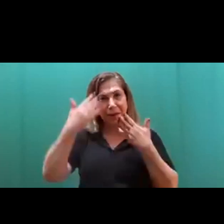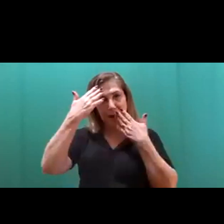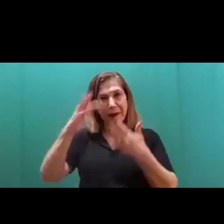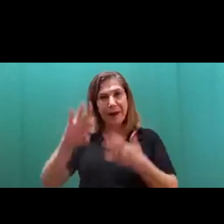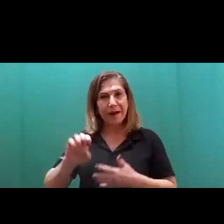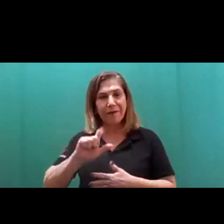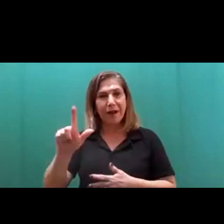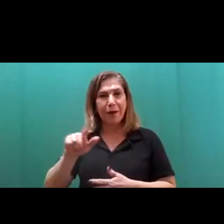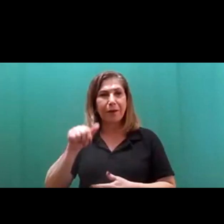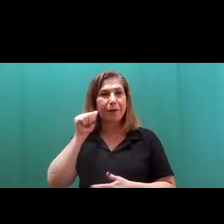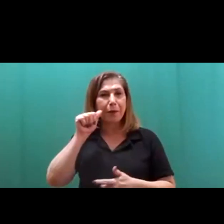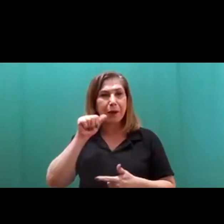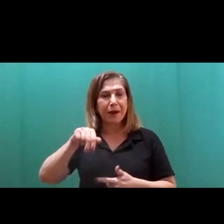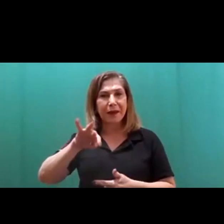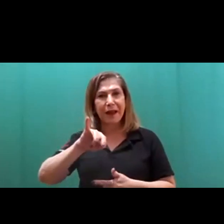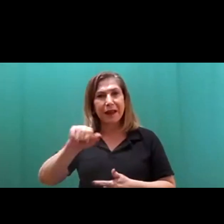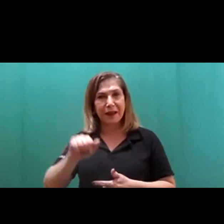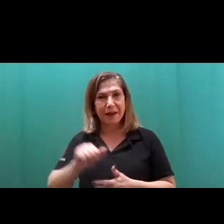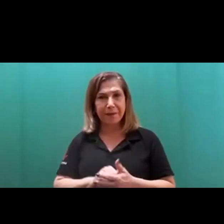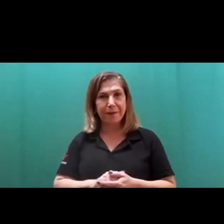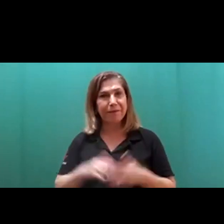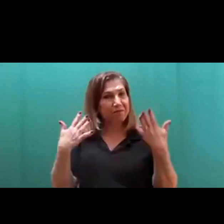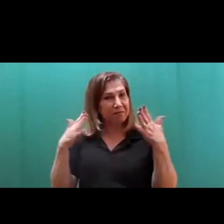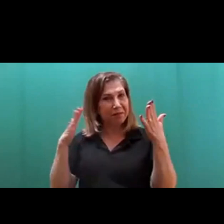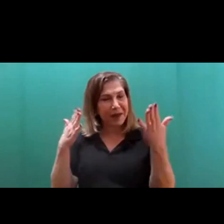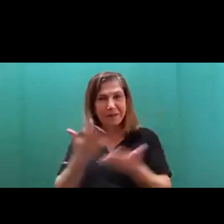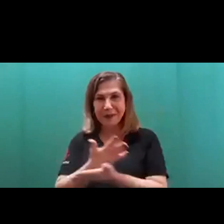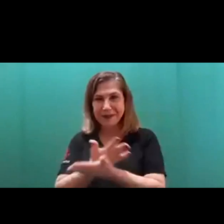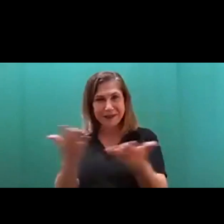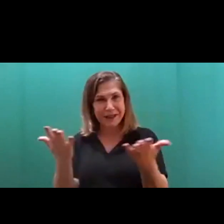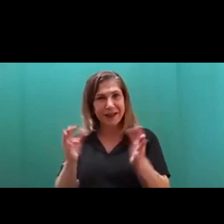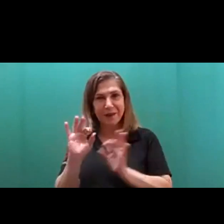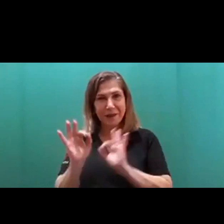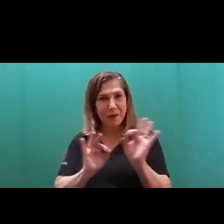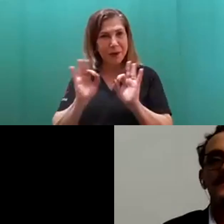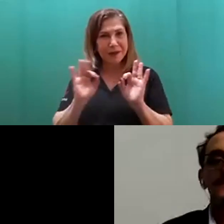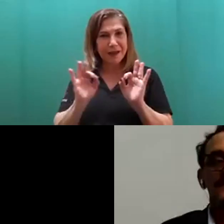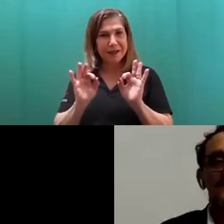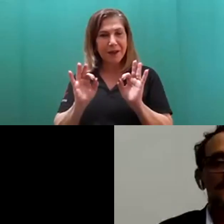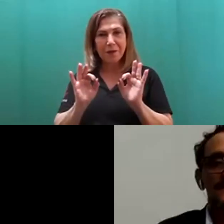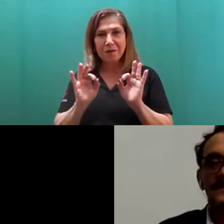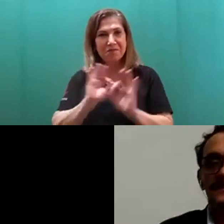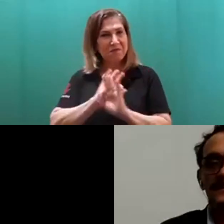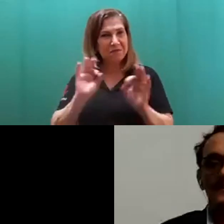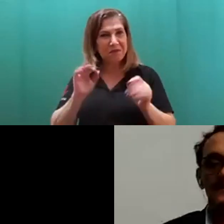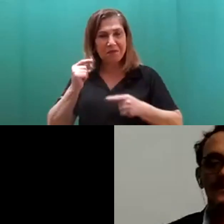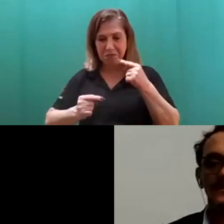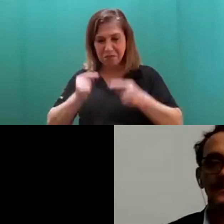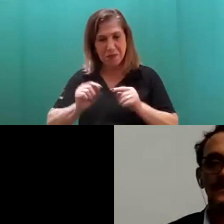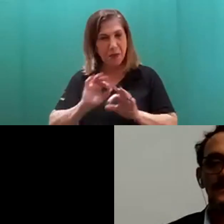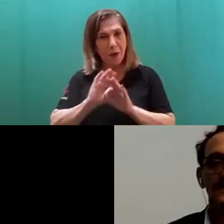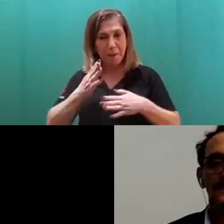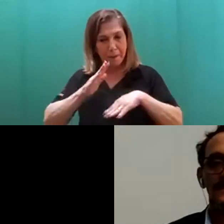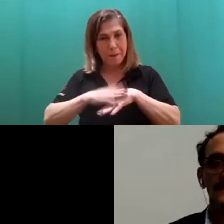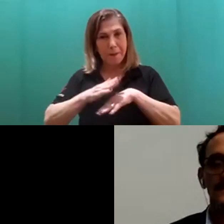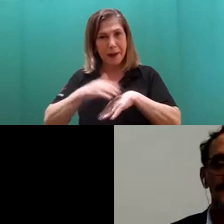Natália? Bom, parabenizar aí a organização pelo evento, acho que foi uma discussão bastante rica, pelo menos para mim, né, que estou